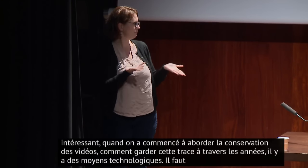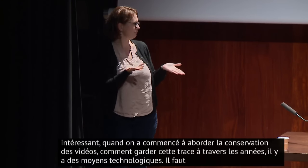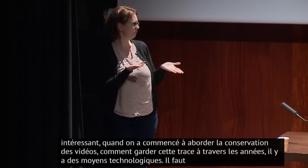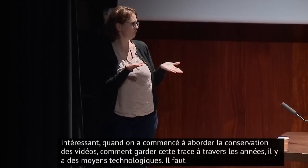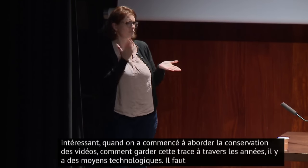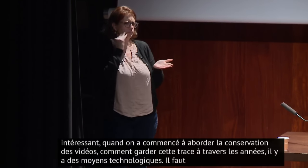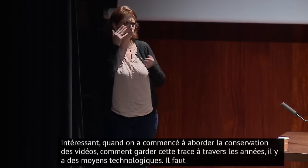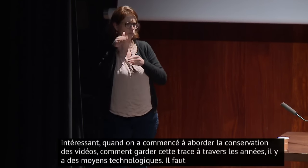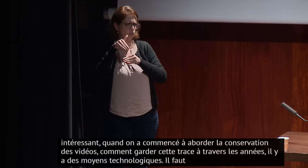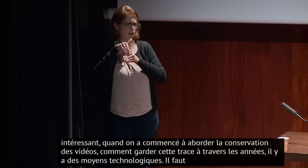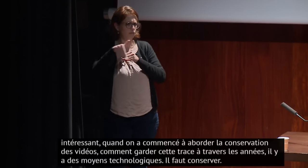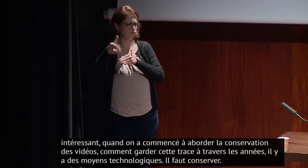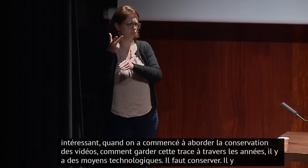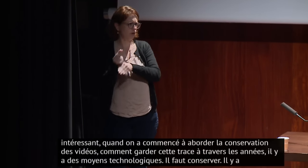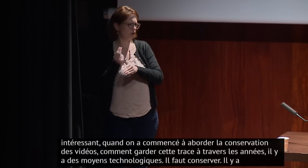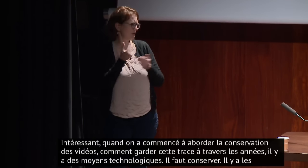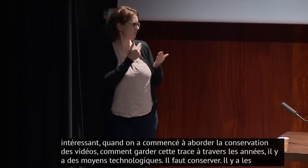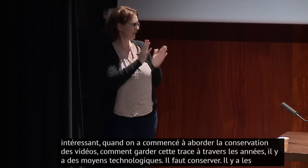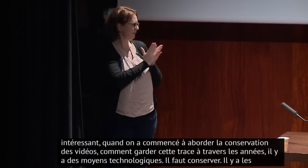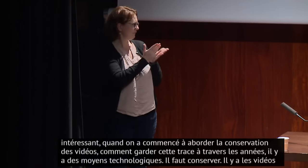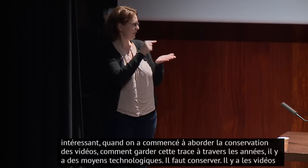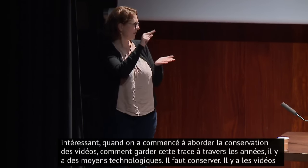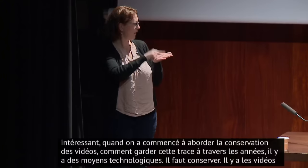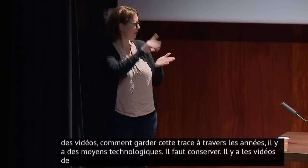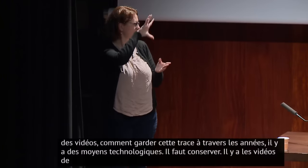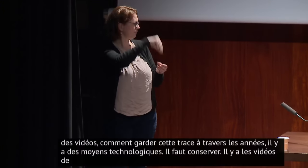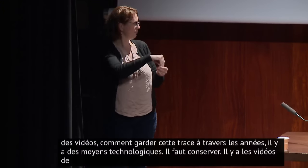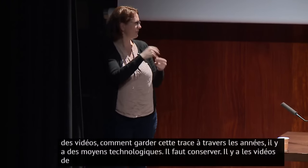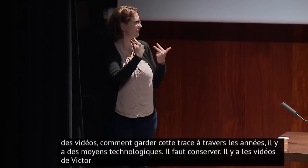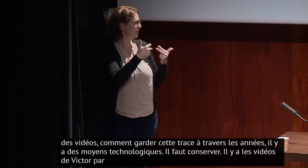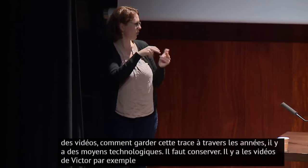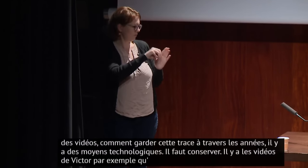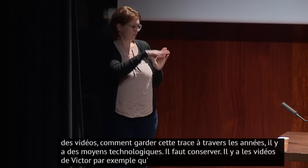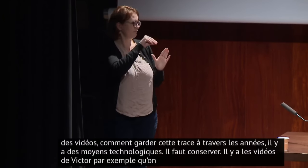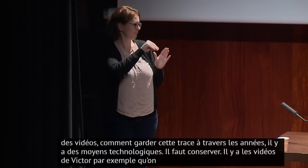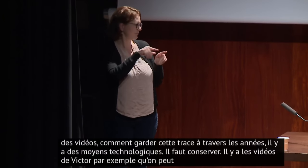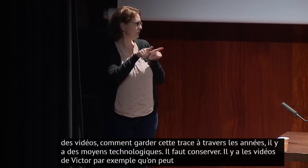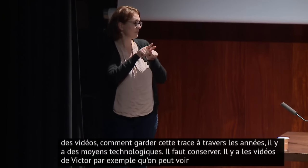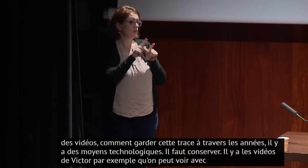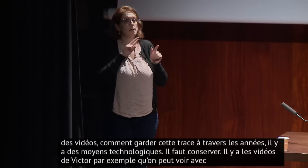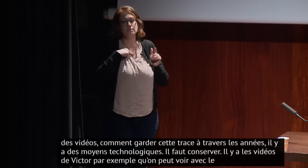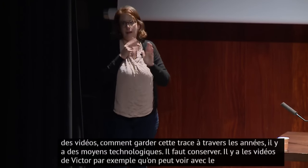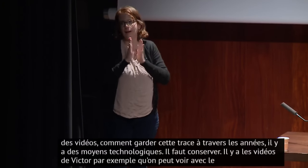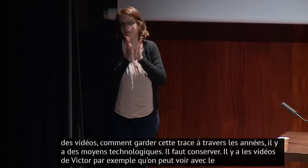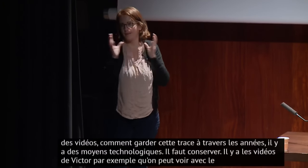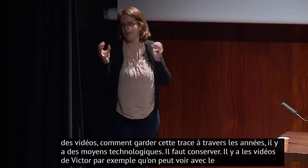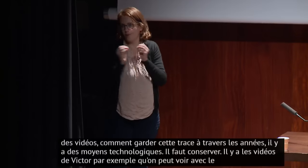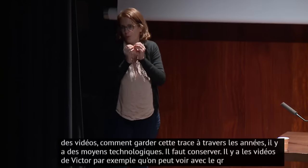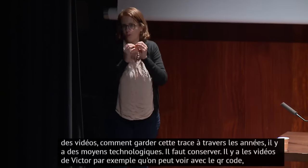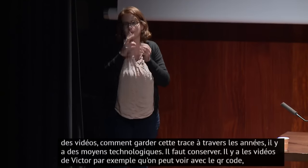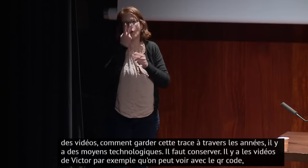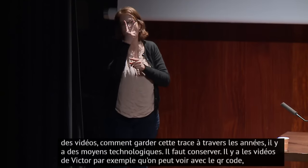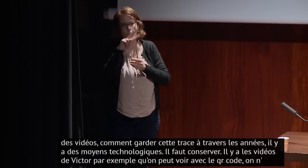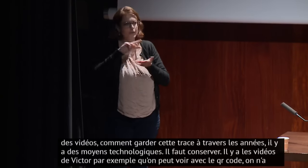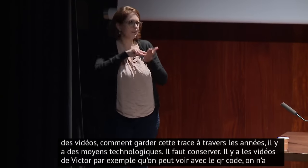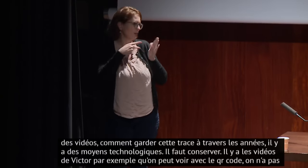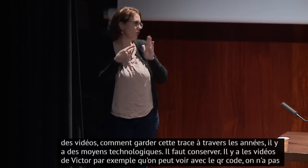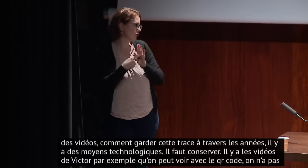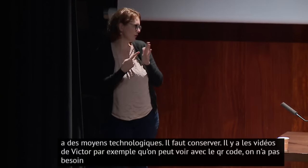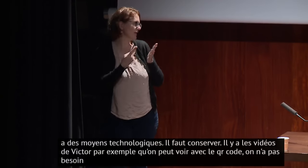conserver. Il y a les vidéos de Victor, par exemple, qu'on peut voir avec le QR code. Donc on n'a pas besoin de